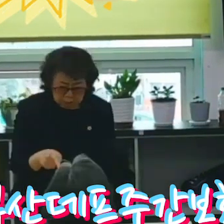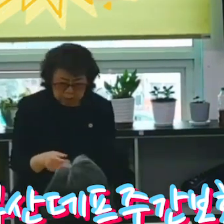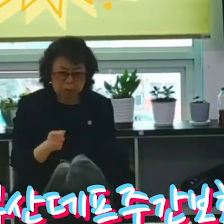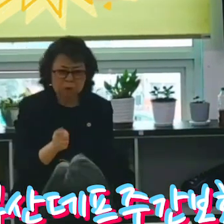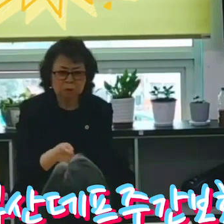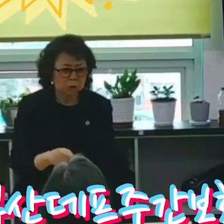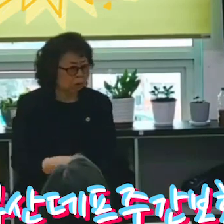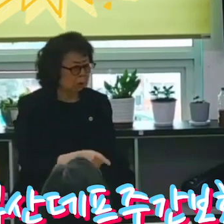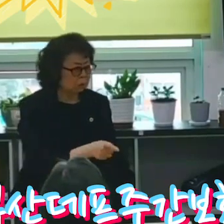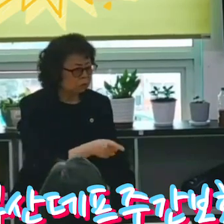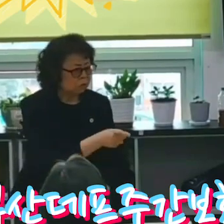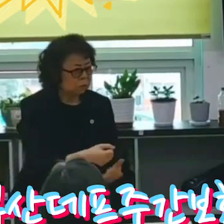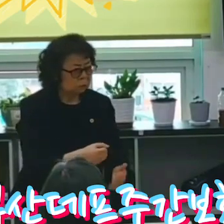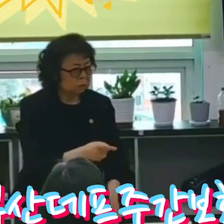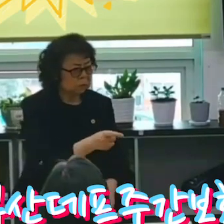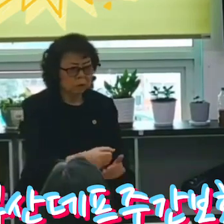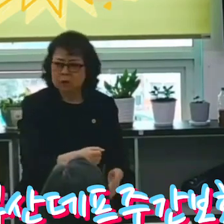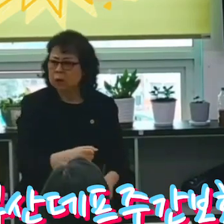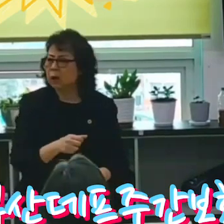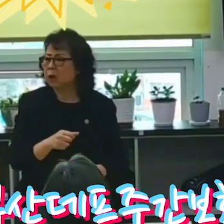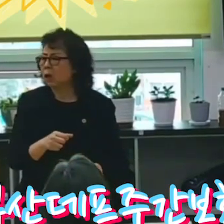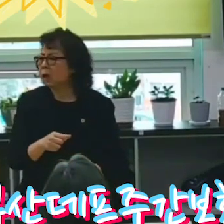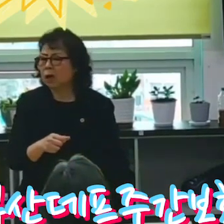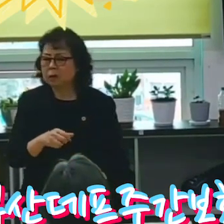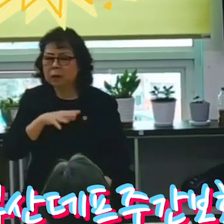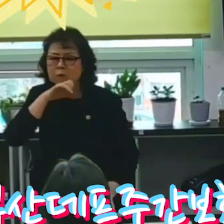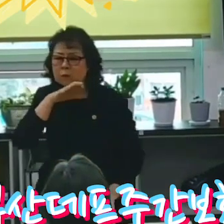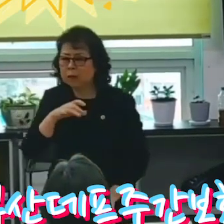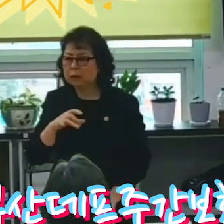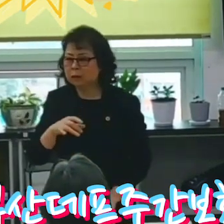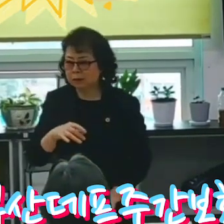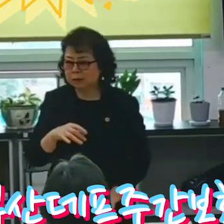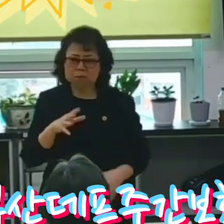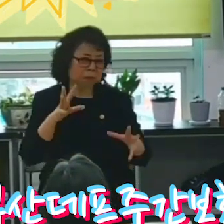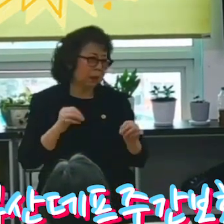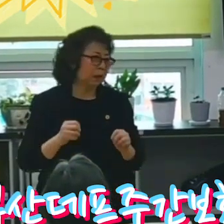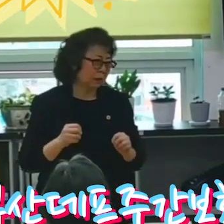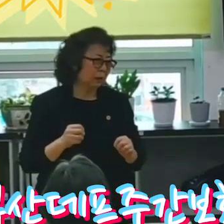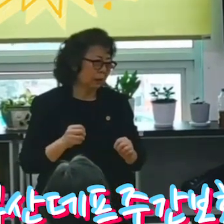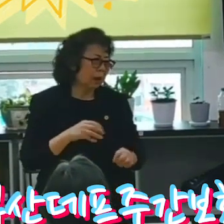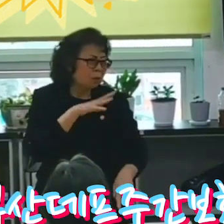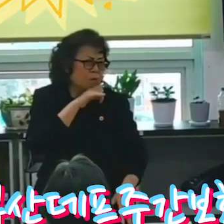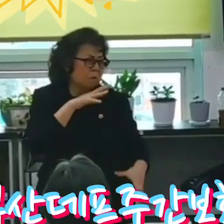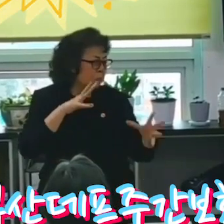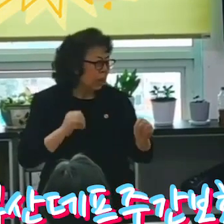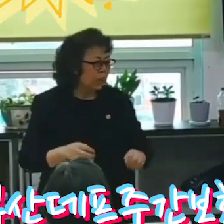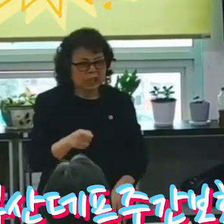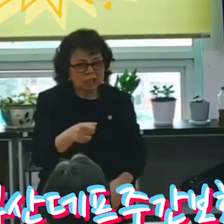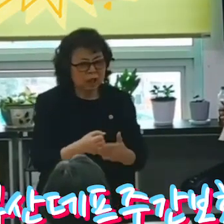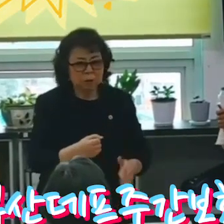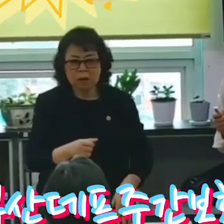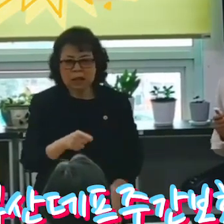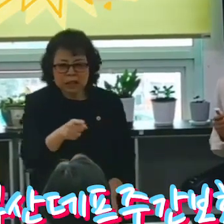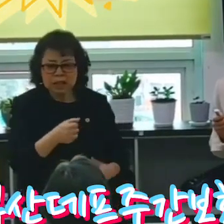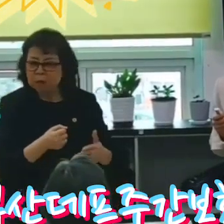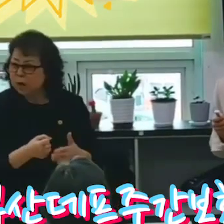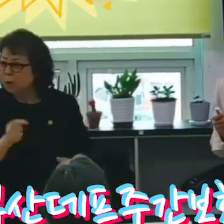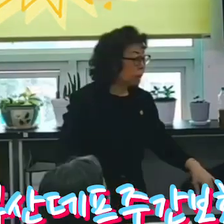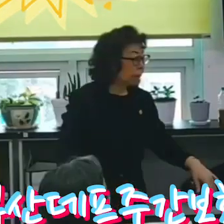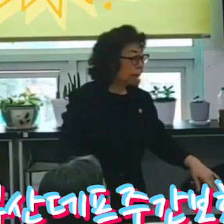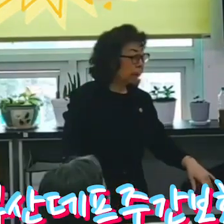수밖에 없어요. 예. 그래서 이렇게 불평불만을 하죠. 우리가 불평불만을 하고 너 때문이라고 얘기를